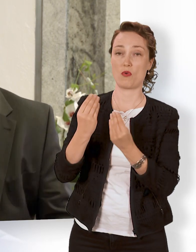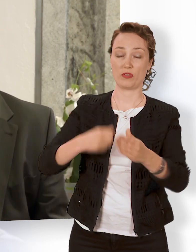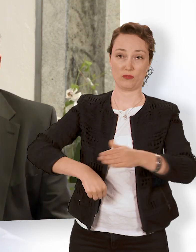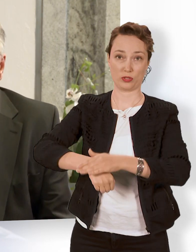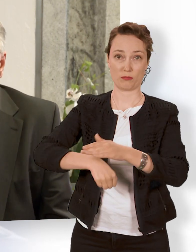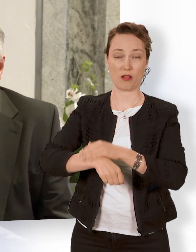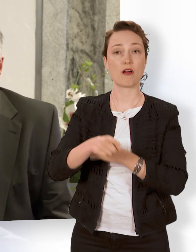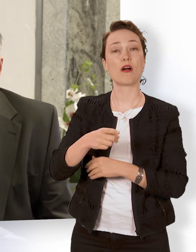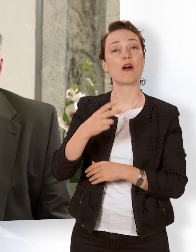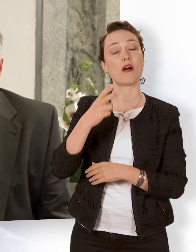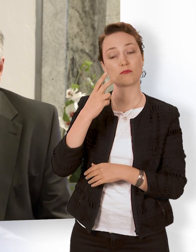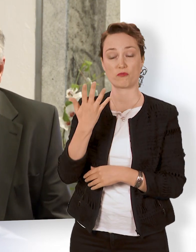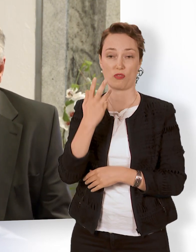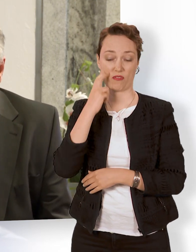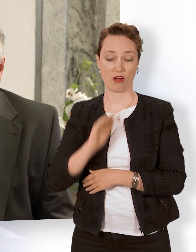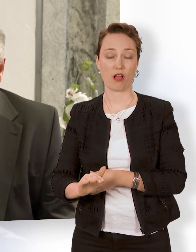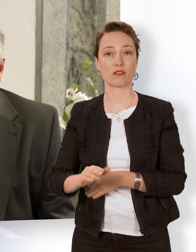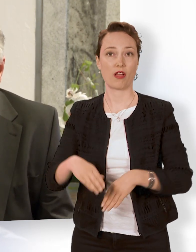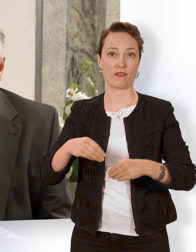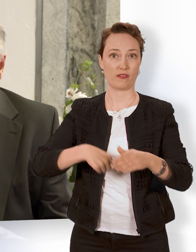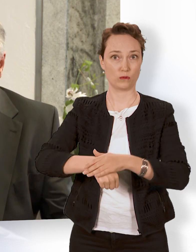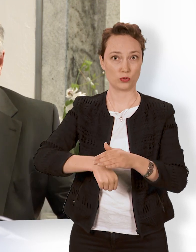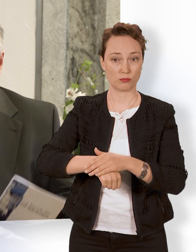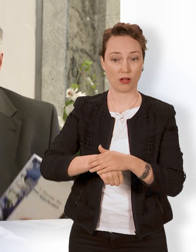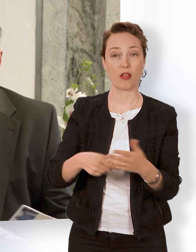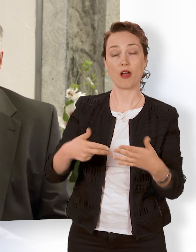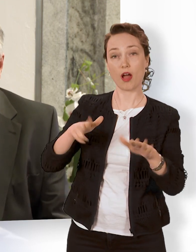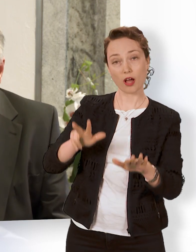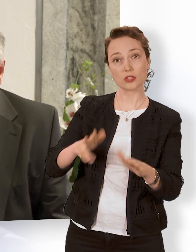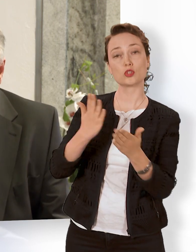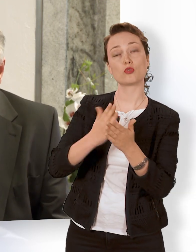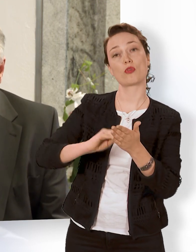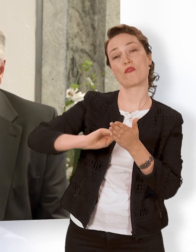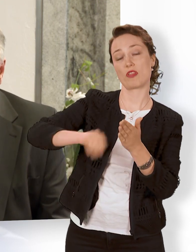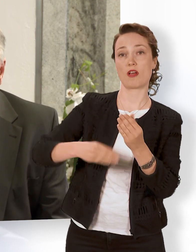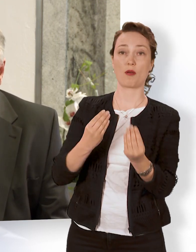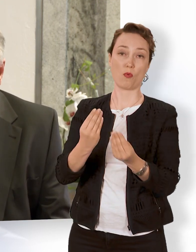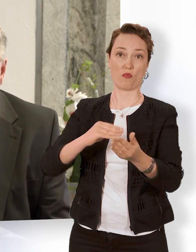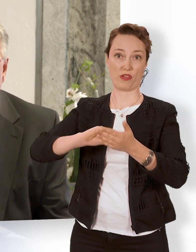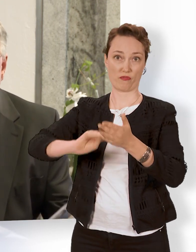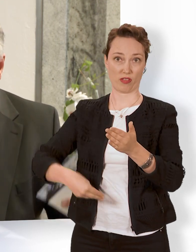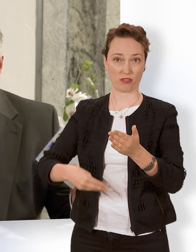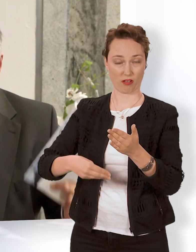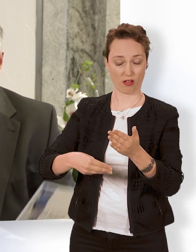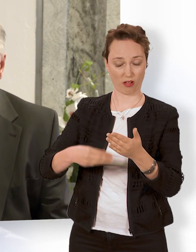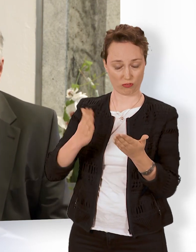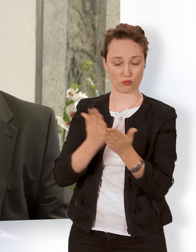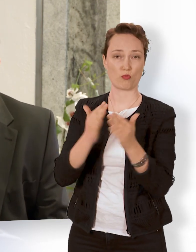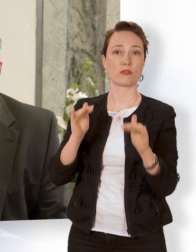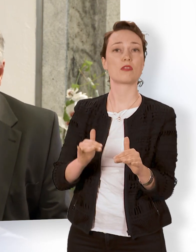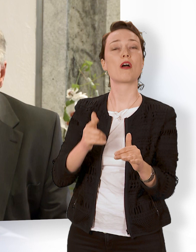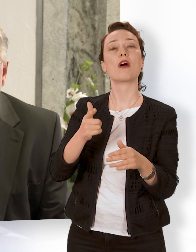er, Fußball zu spielen. Mit 18 Jahren hatte er schon einen Profivertrag in der Tasche. Er spielte für